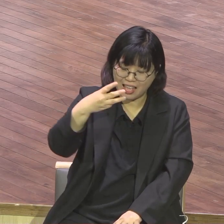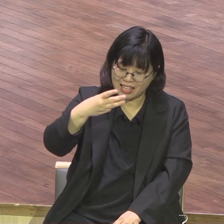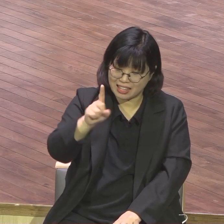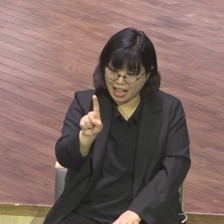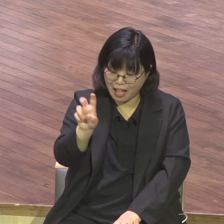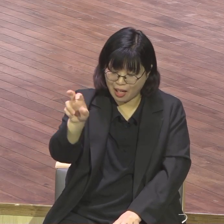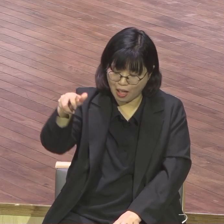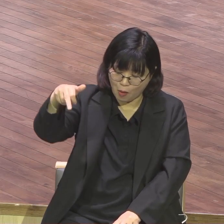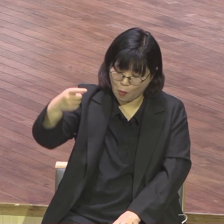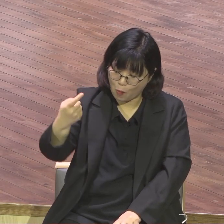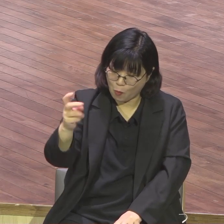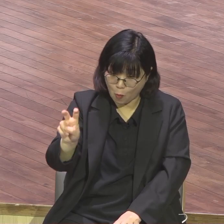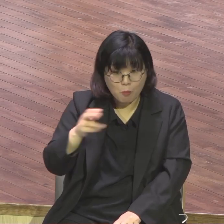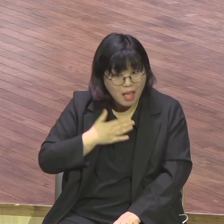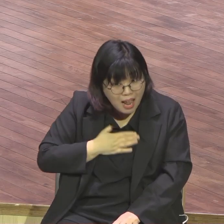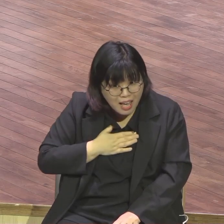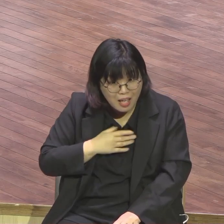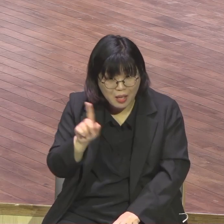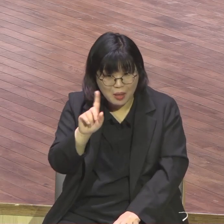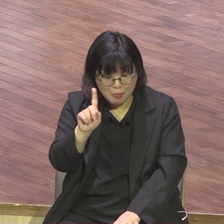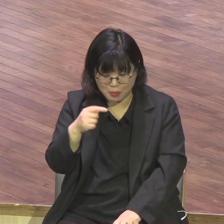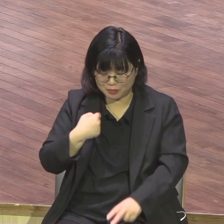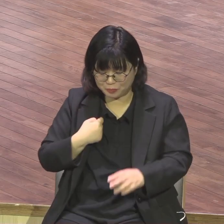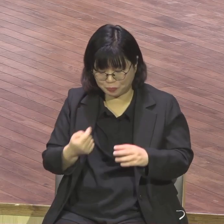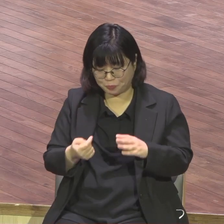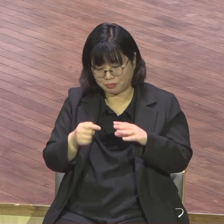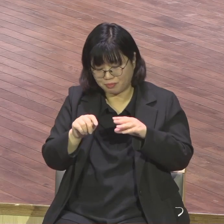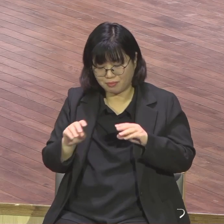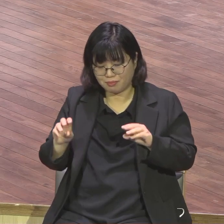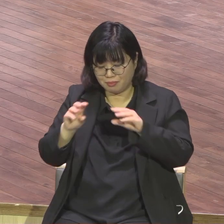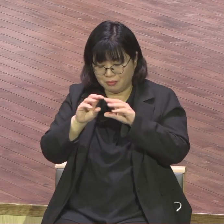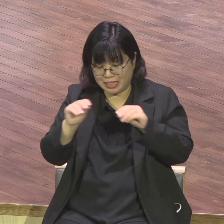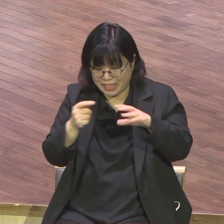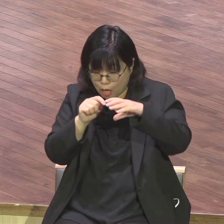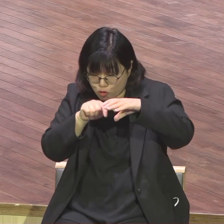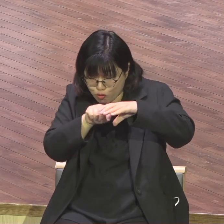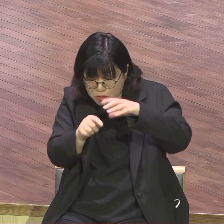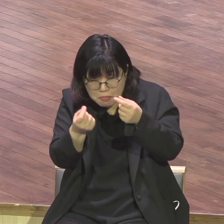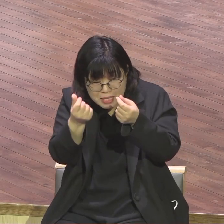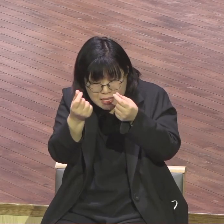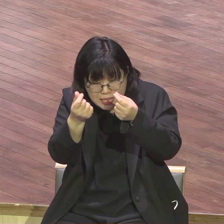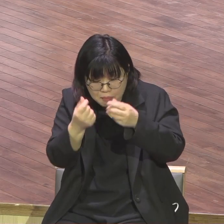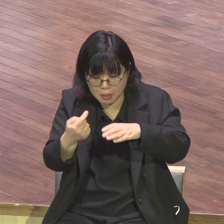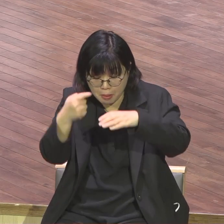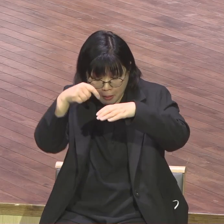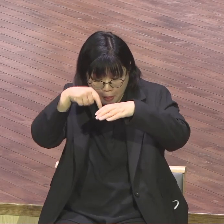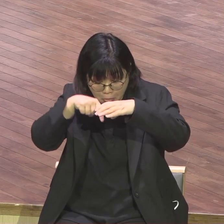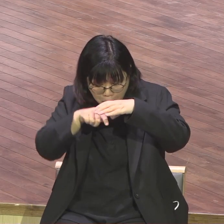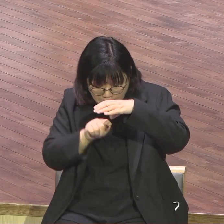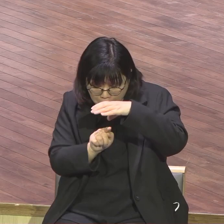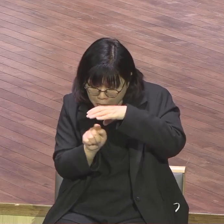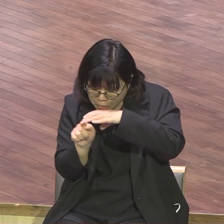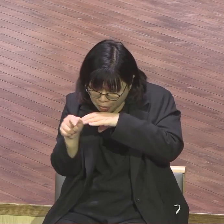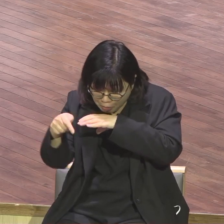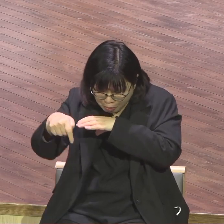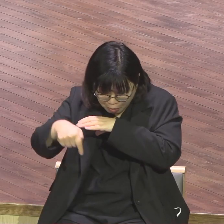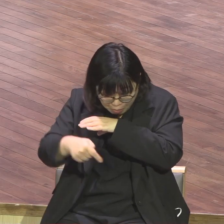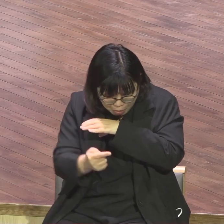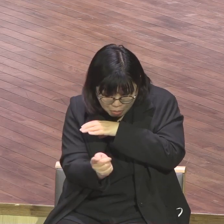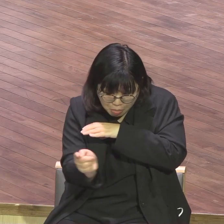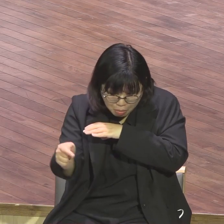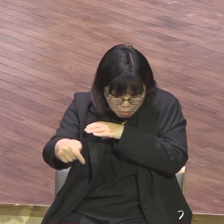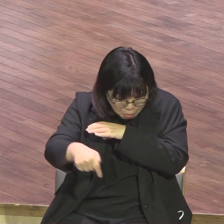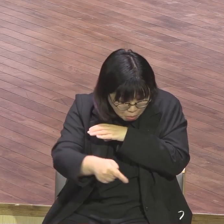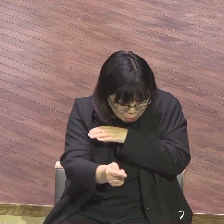들어가 보니까 미리 이야기를 해요. 안내를 잘 받으십시오. 들어가서 궁금해서 호기심 가지고 딴 길로